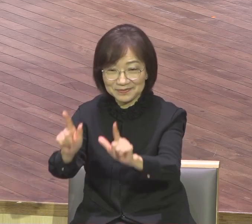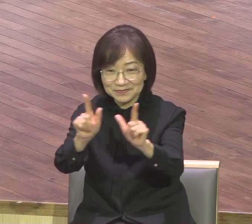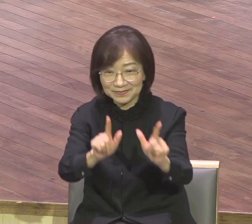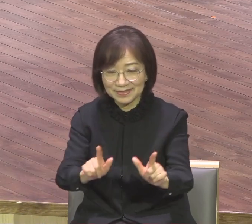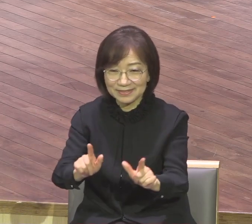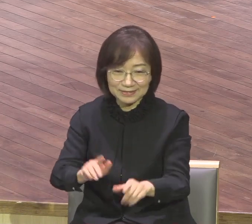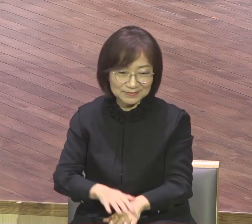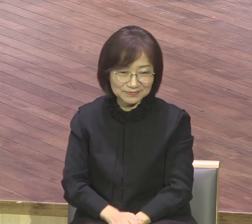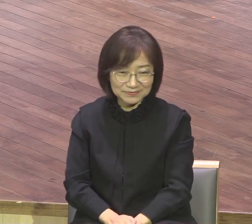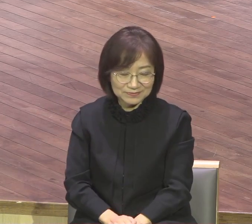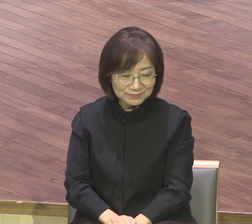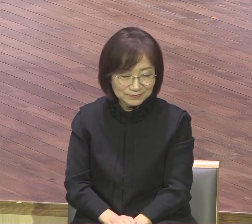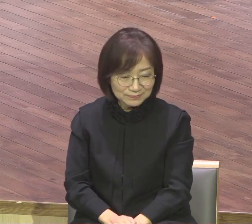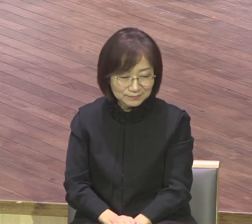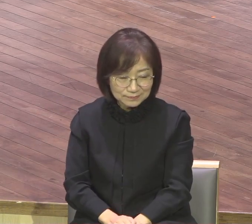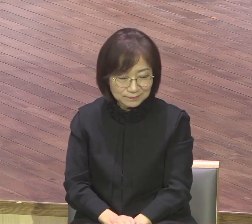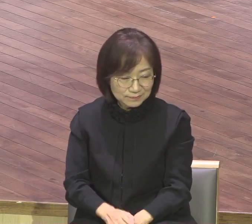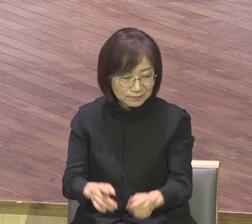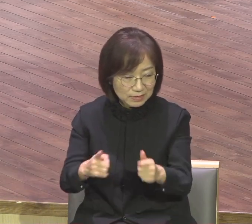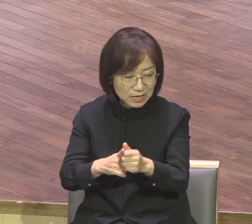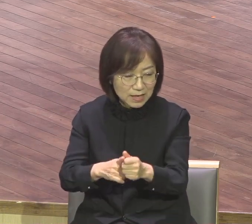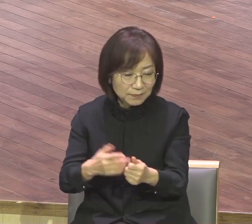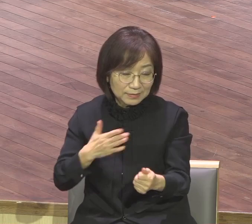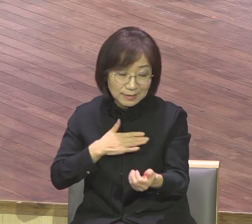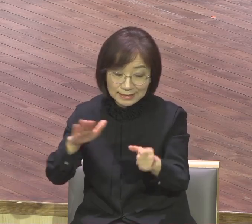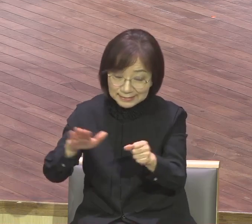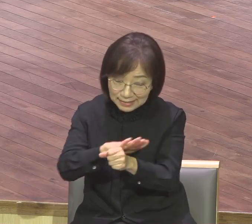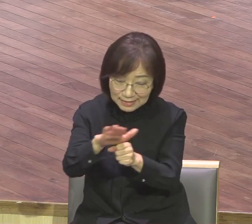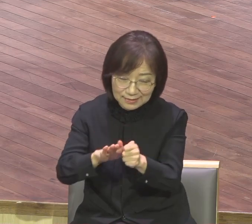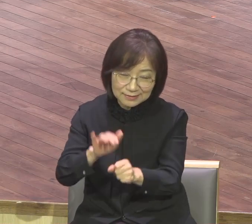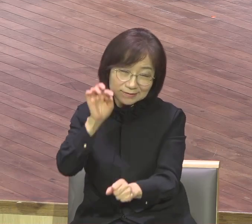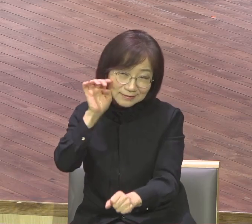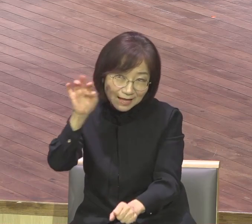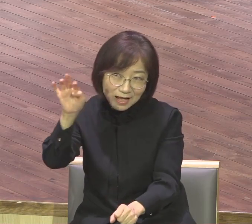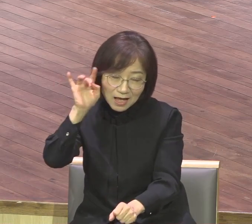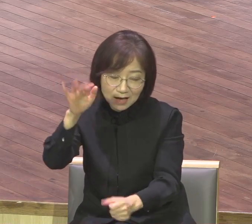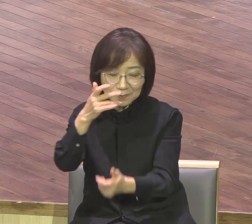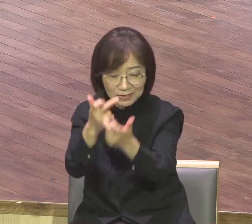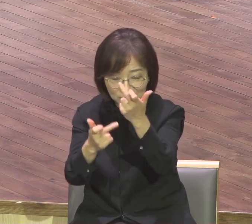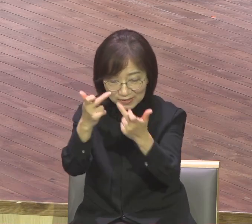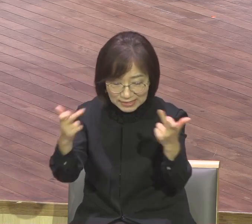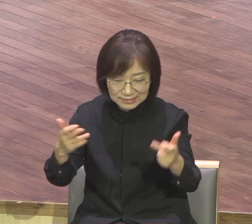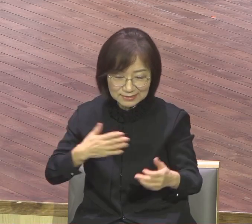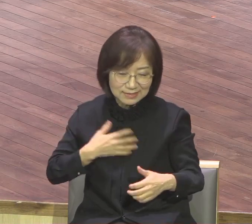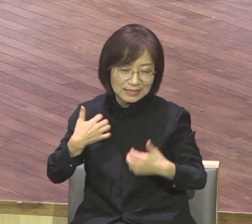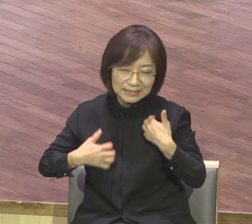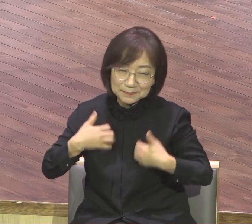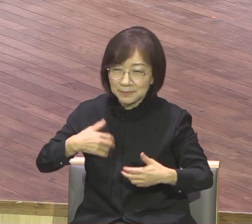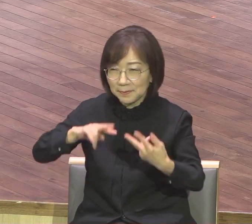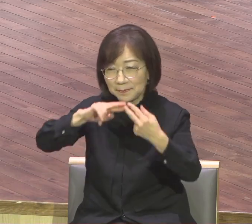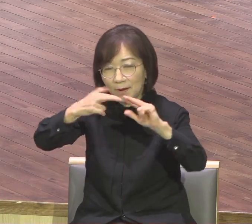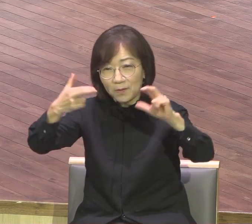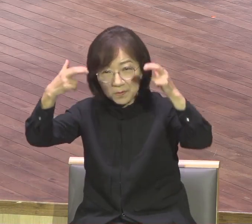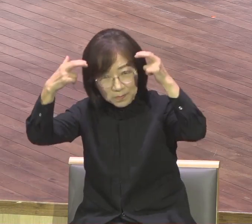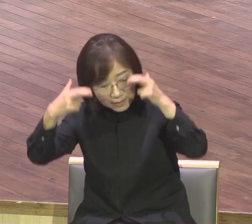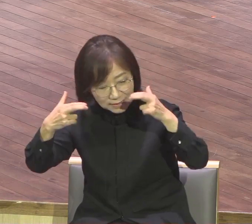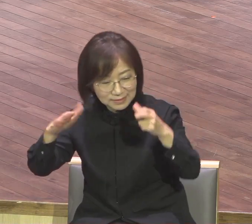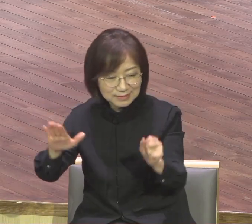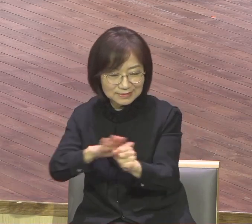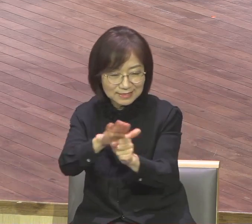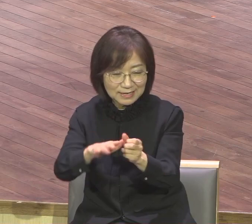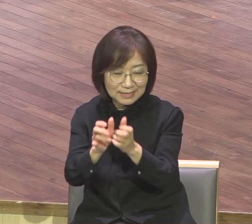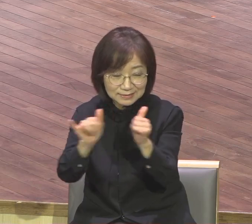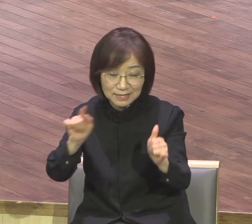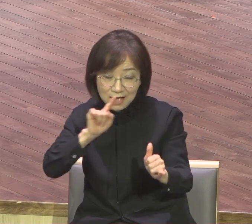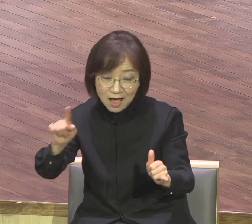arriba de la verdad del Señor. 1절 봅니다. 그러므로 나의 사랑하고 사모하는 형제들, 나의 기쁨이요 멸류관이 사랑하는